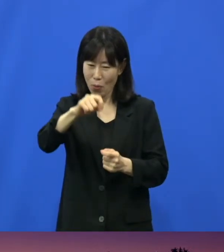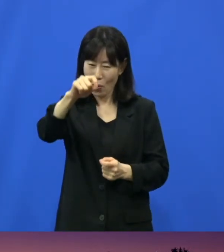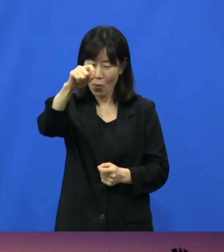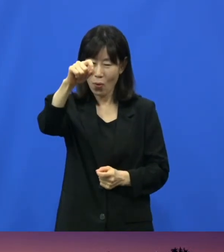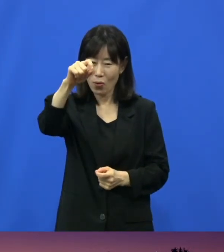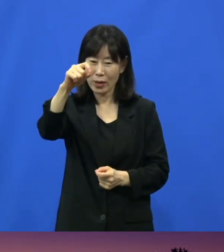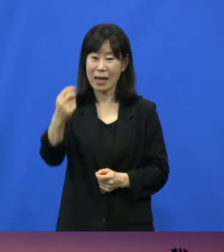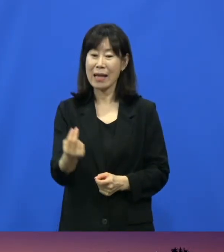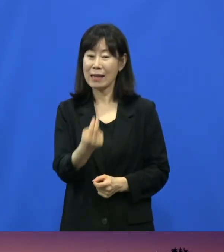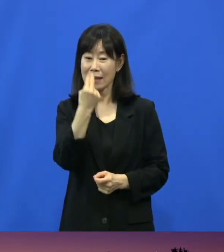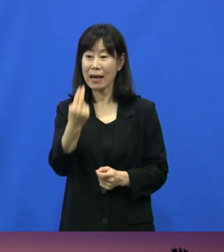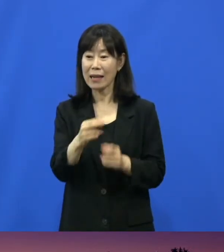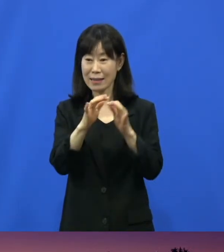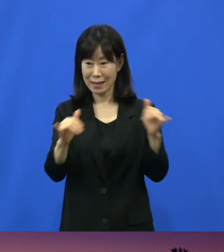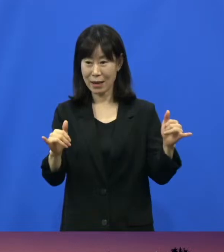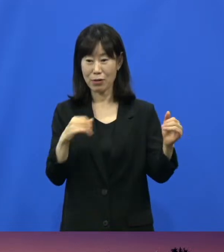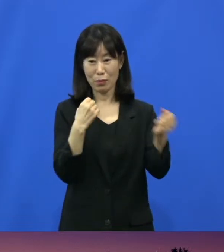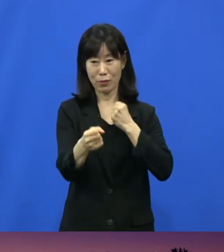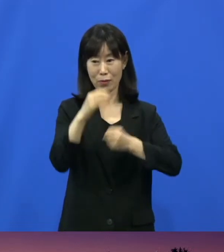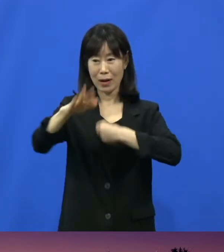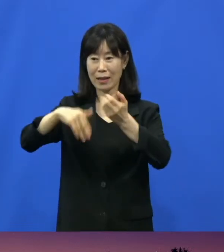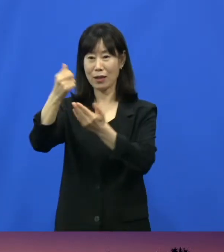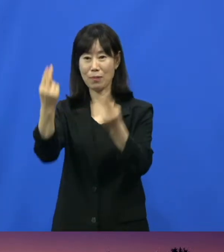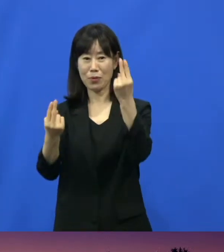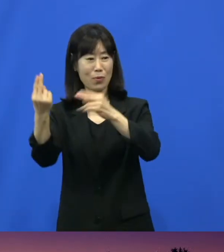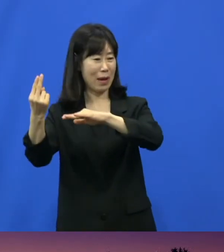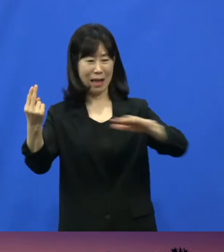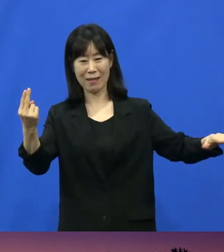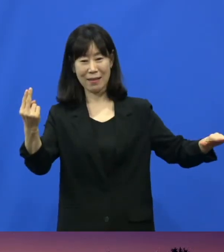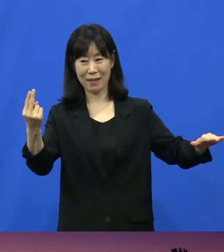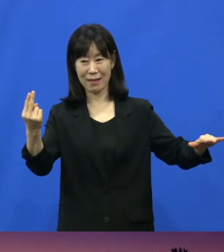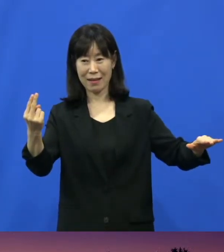왜 그토록 염려와 근심이 많아요?